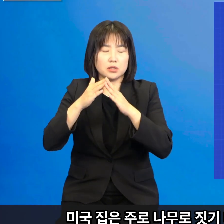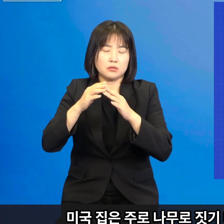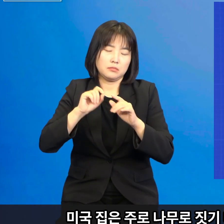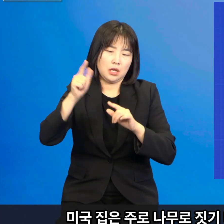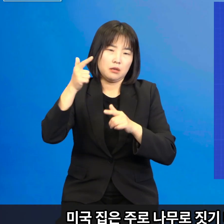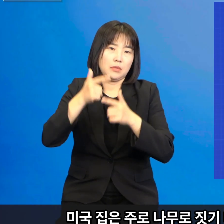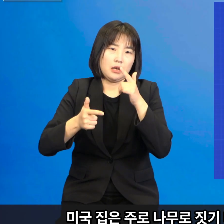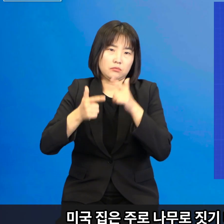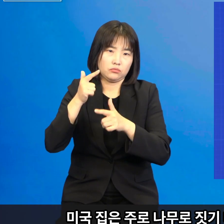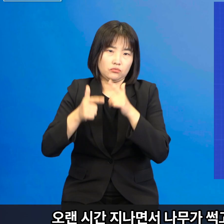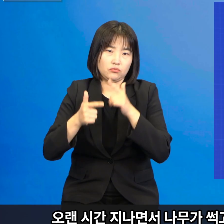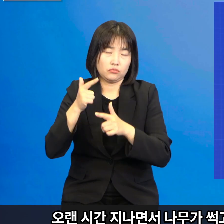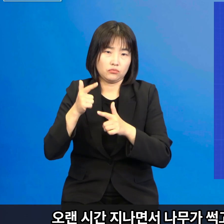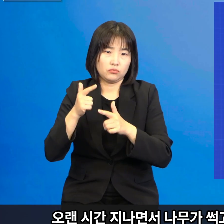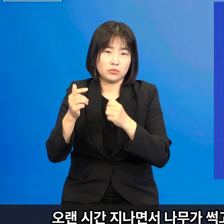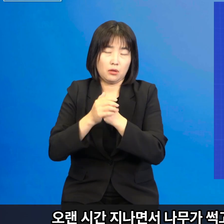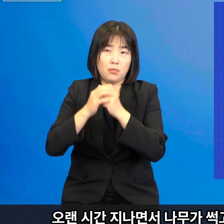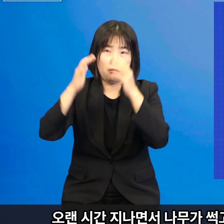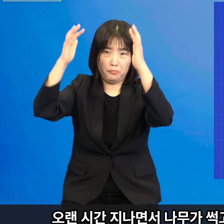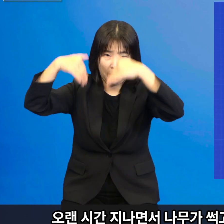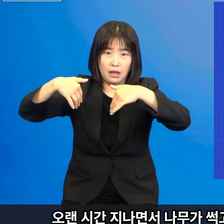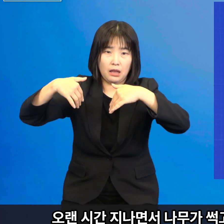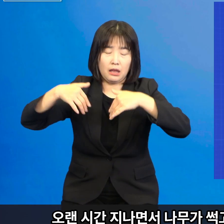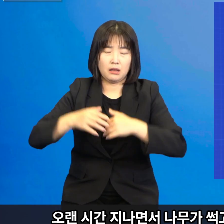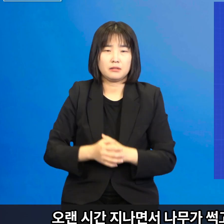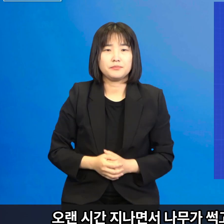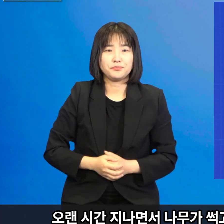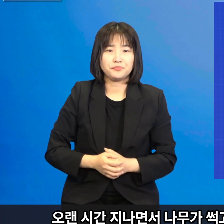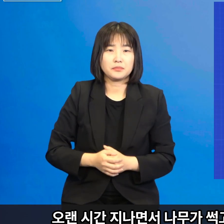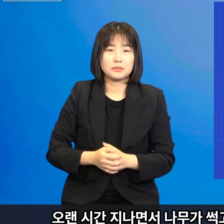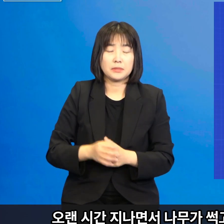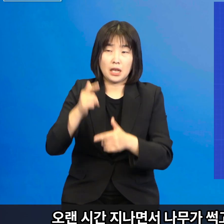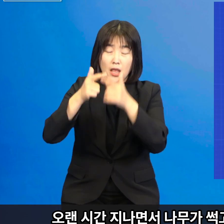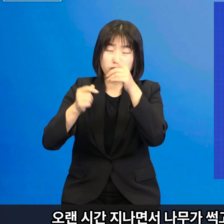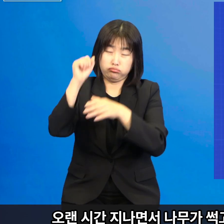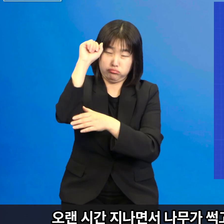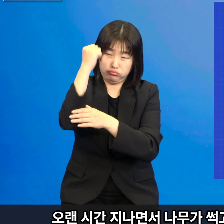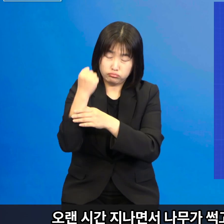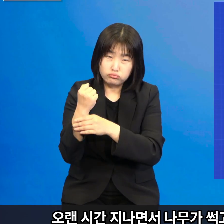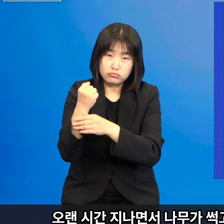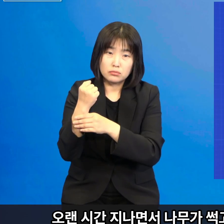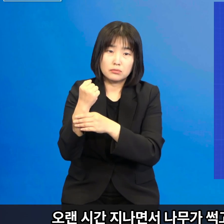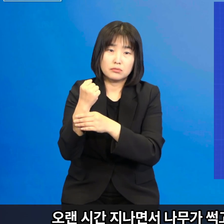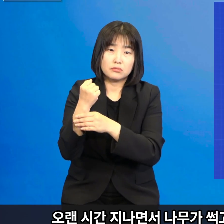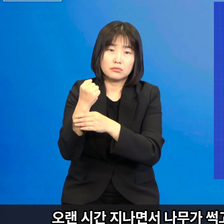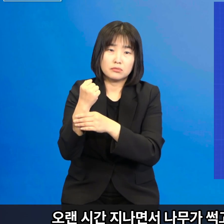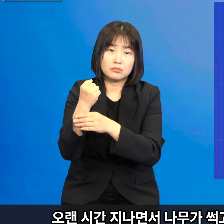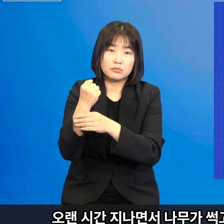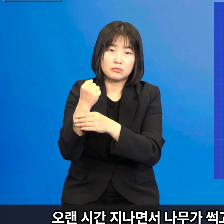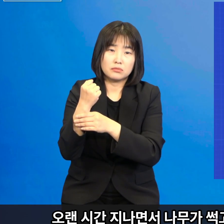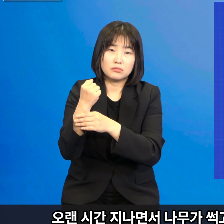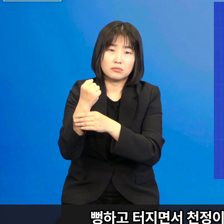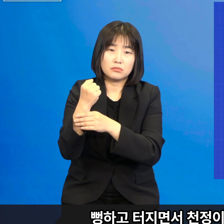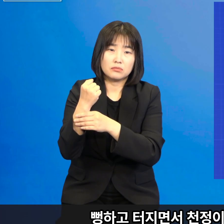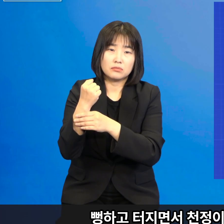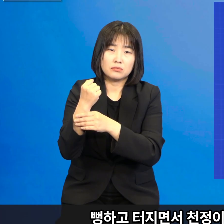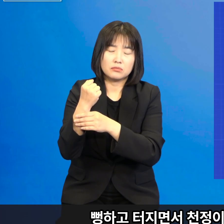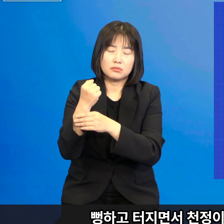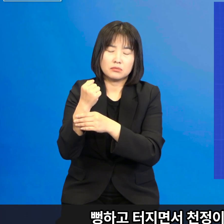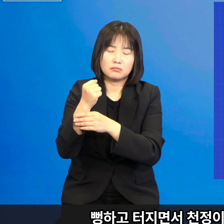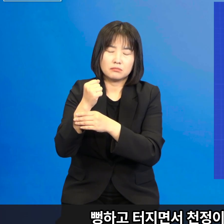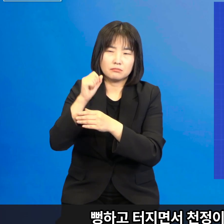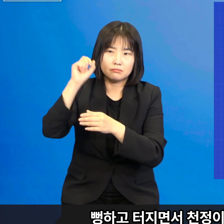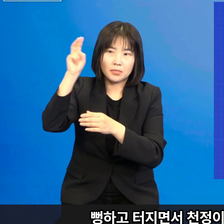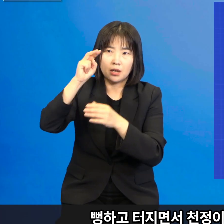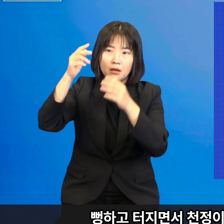일이 발생합니다. 오랜 시간 지나면서 나무가 썩고보드가 썩고 때가 됐을 때 뻥 하고